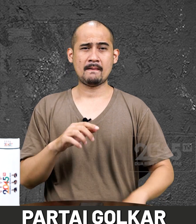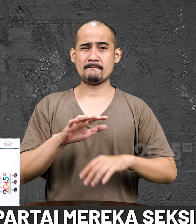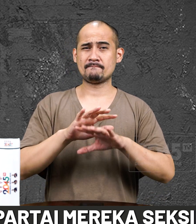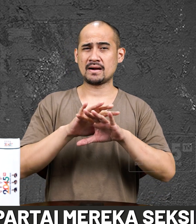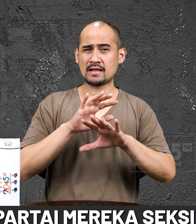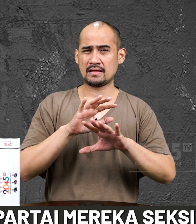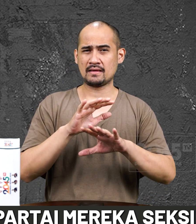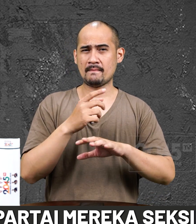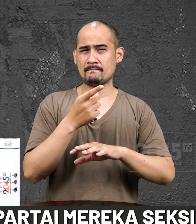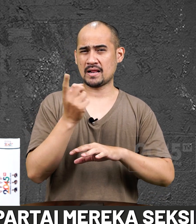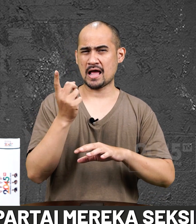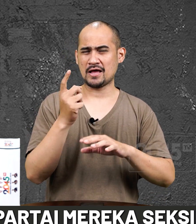Partai mereka seksi.